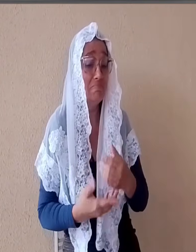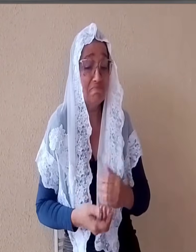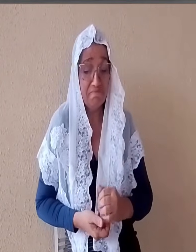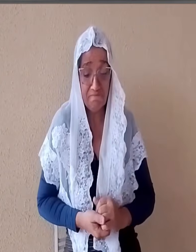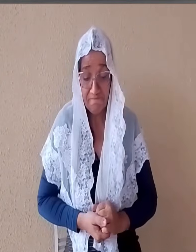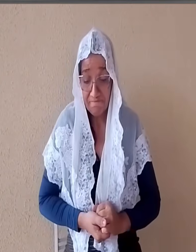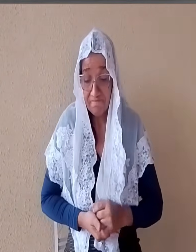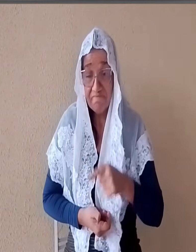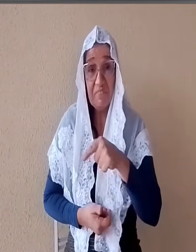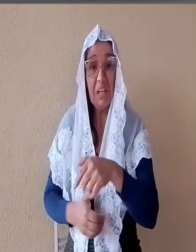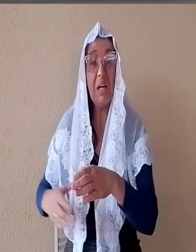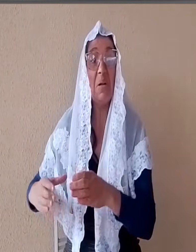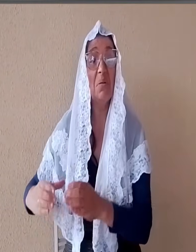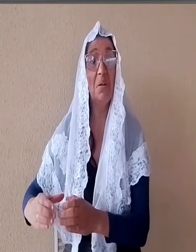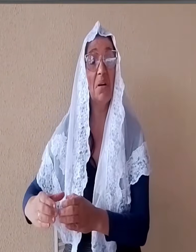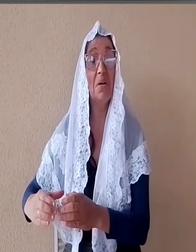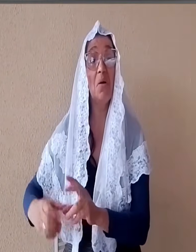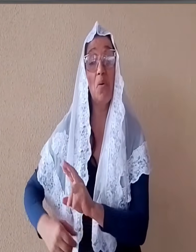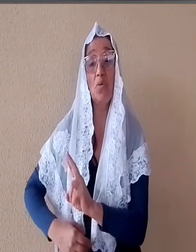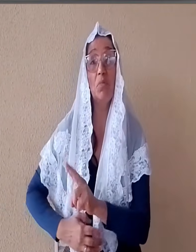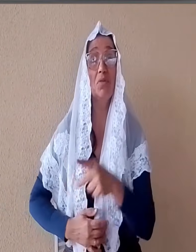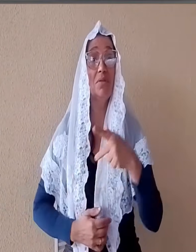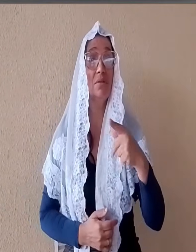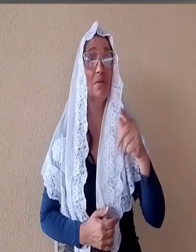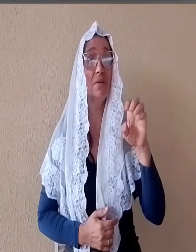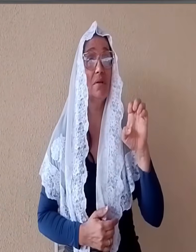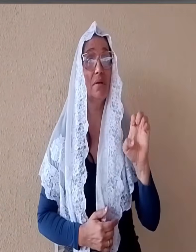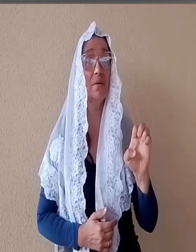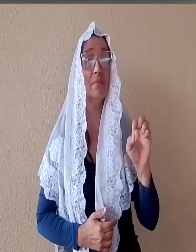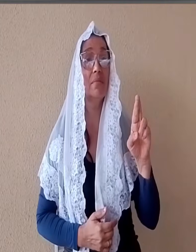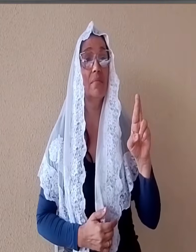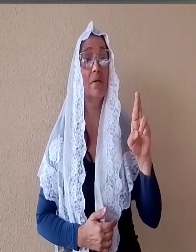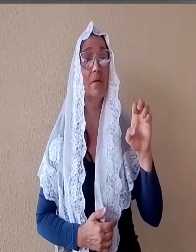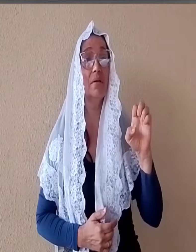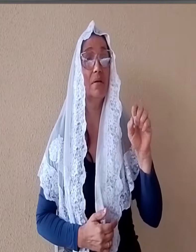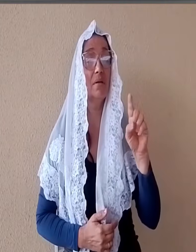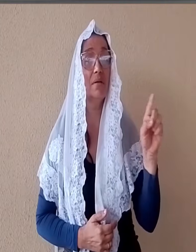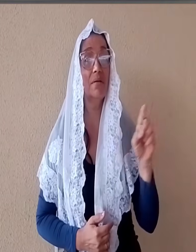de hoje. Só até aqui, irmãos. Amém. Glória a Deus.